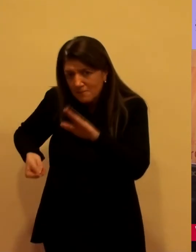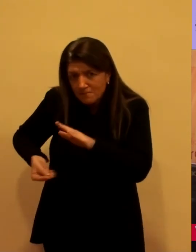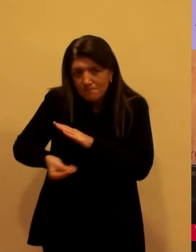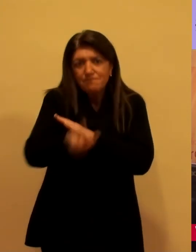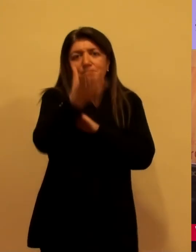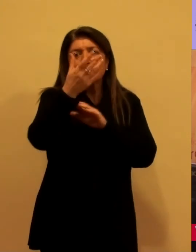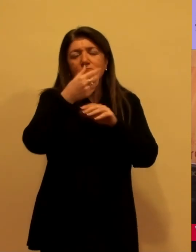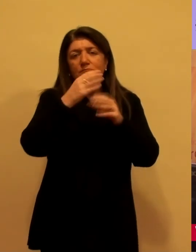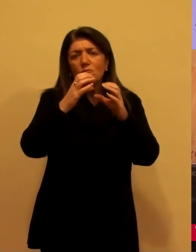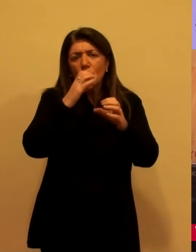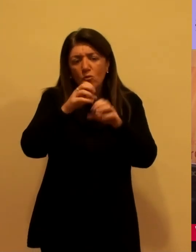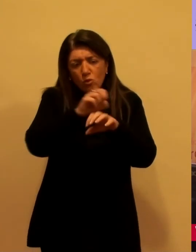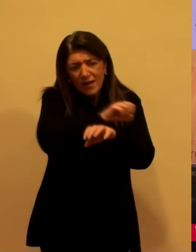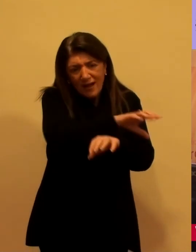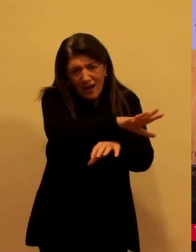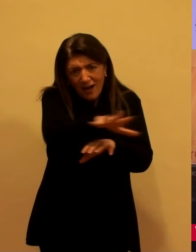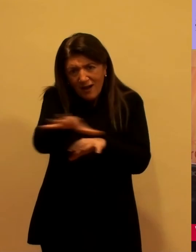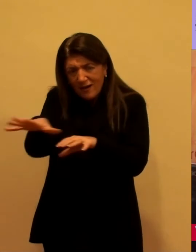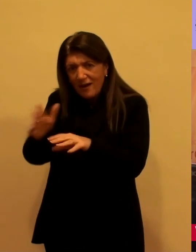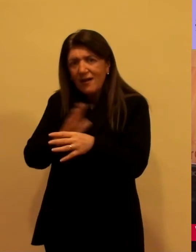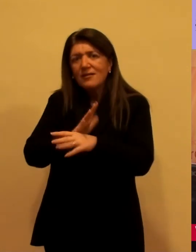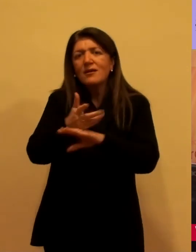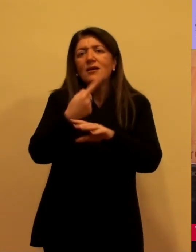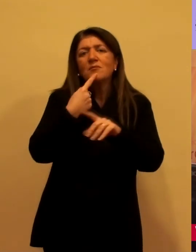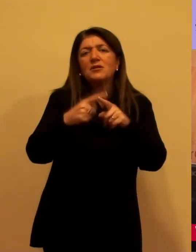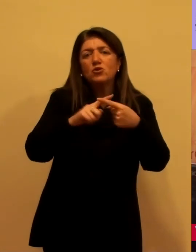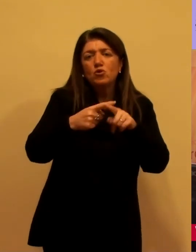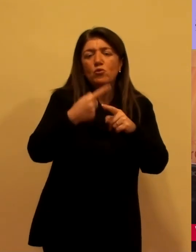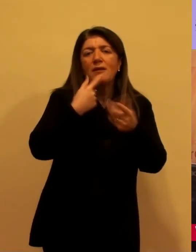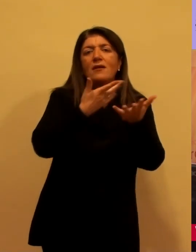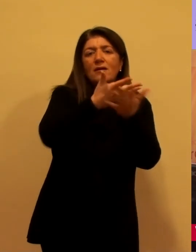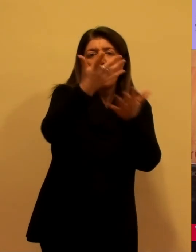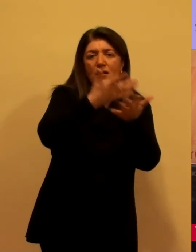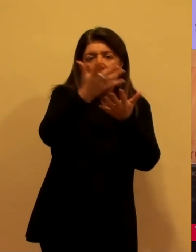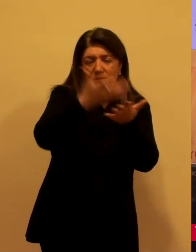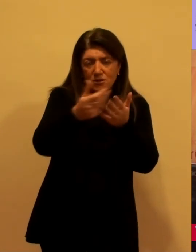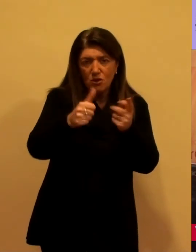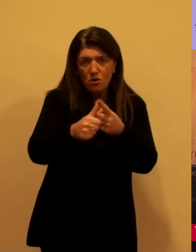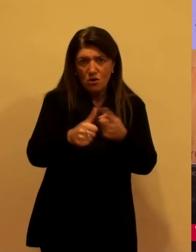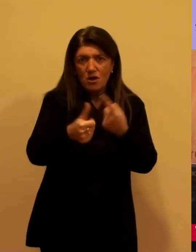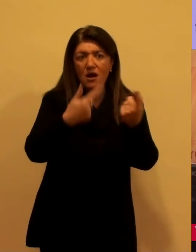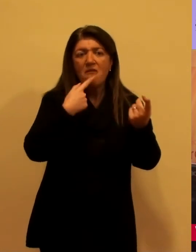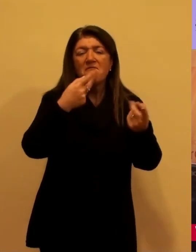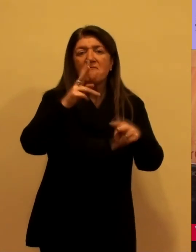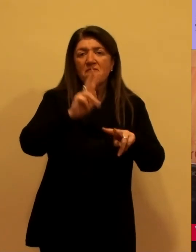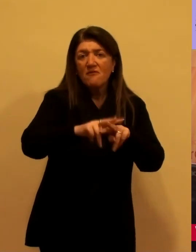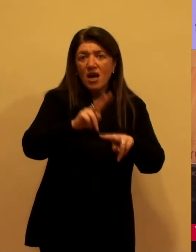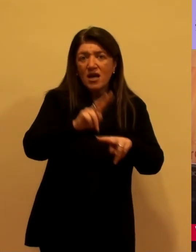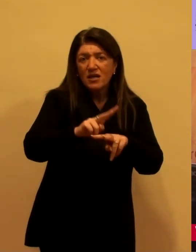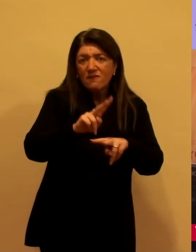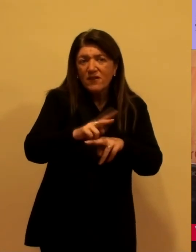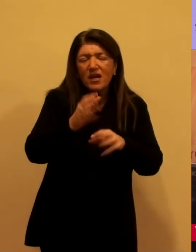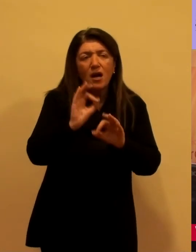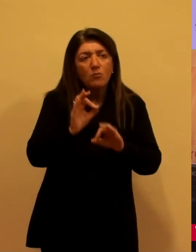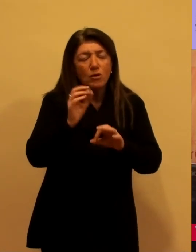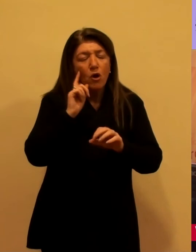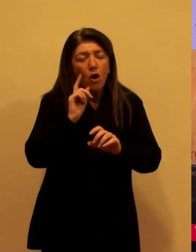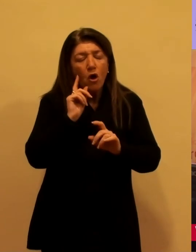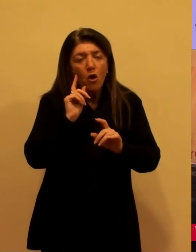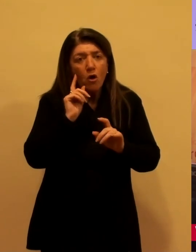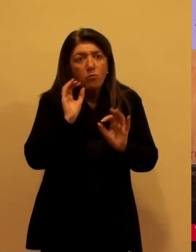attraverso tanti strumenti, la narrazione, la verifica anche sensoriale di quanto si